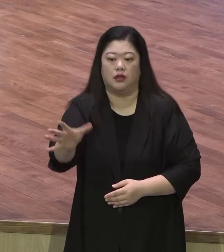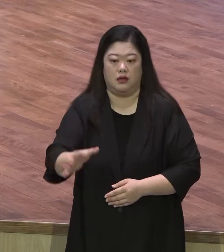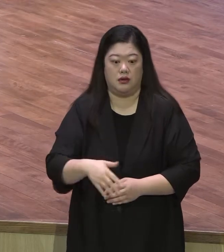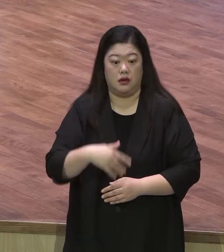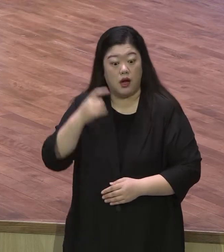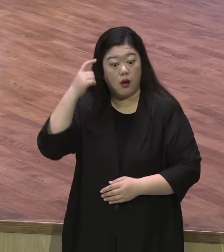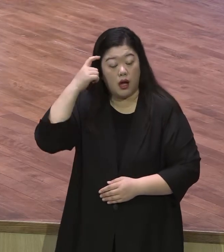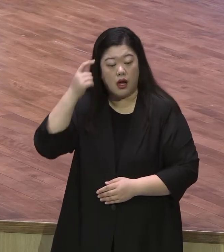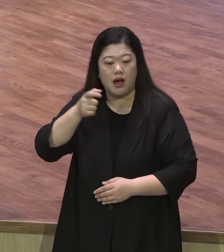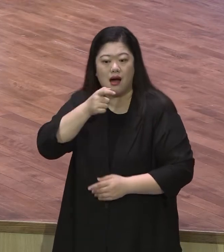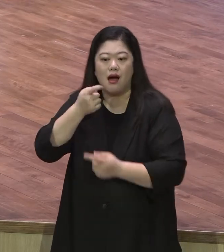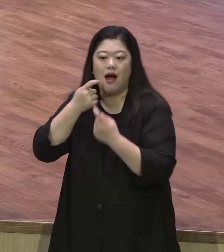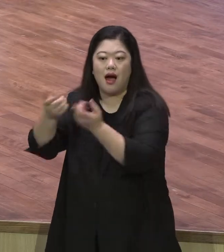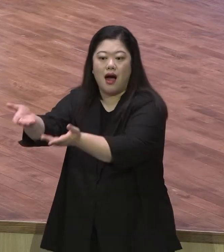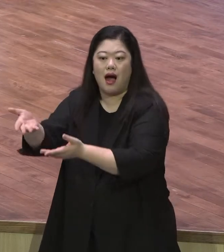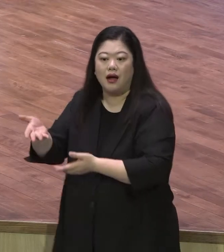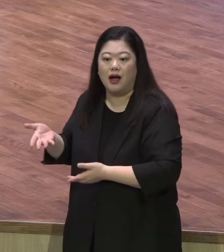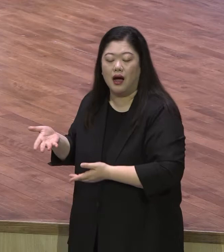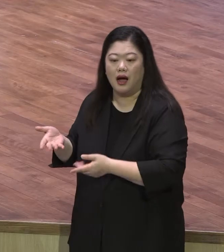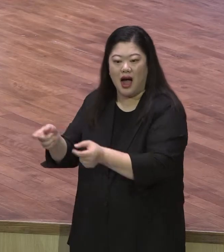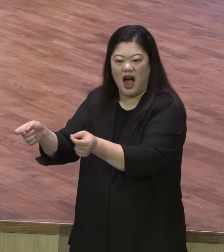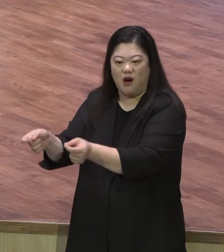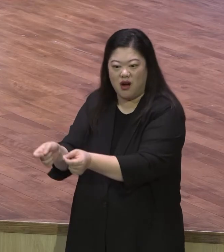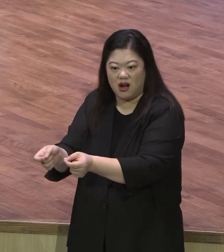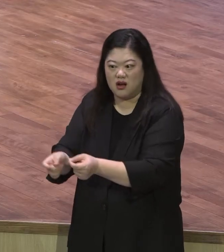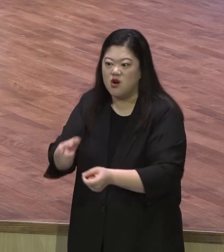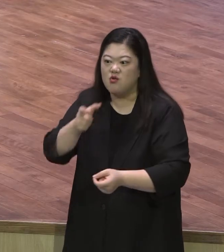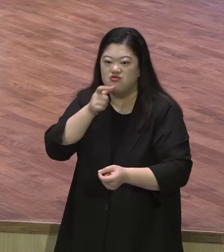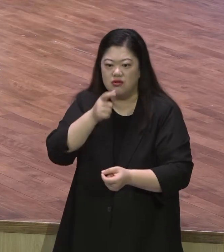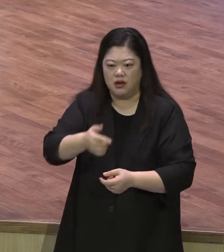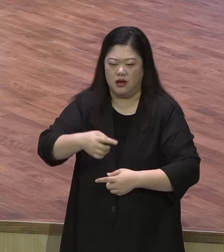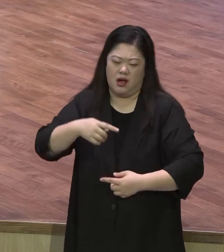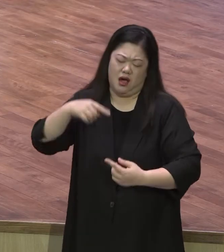밑에 물을 받아가지고 올려주기 때문에 그냥 많이 쓰세요.